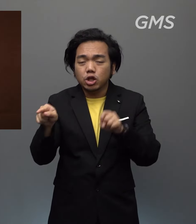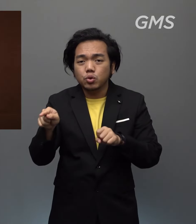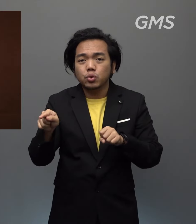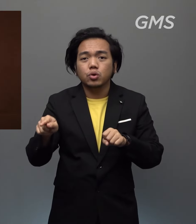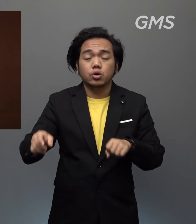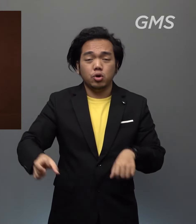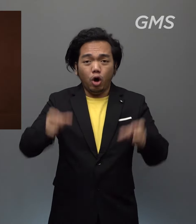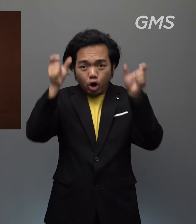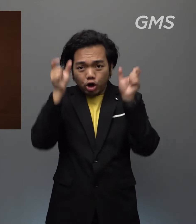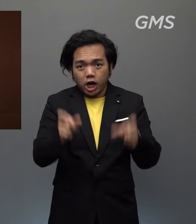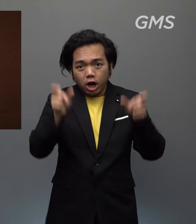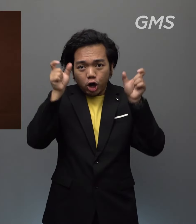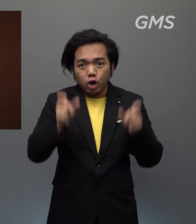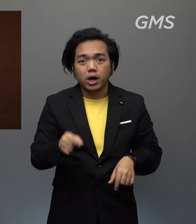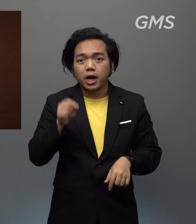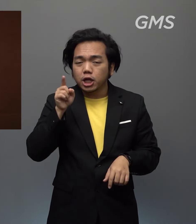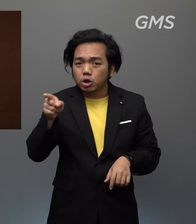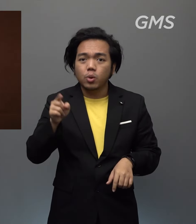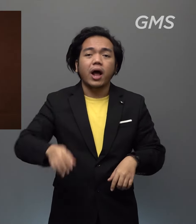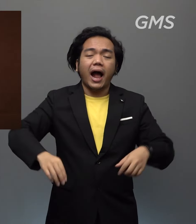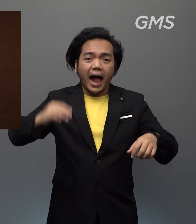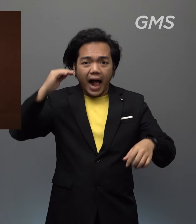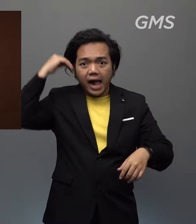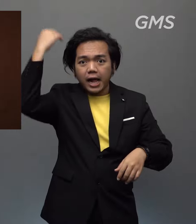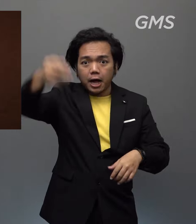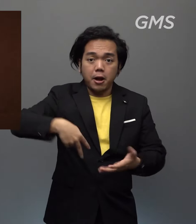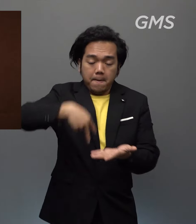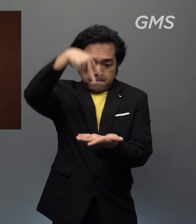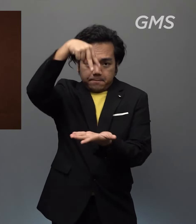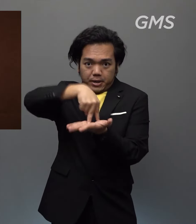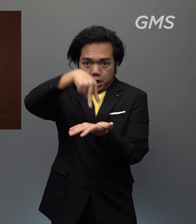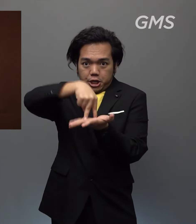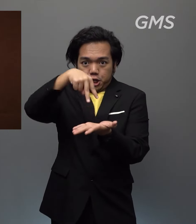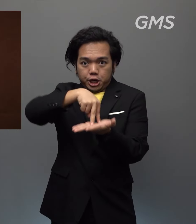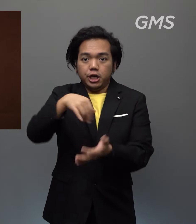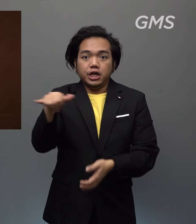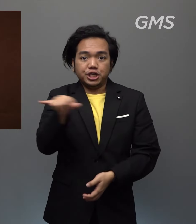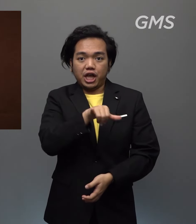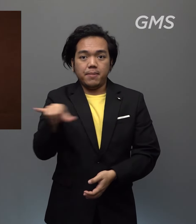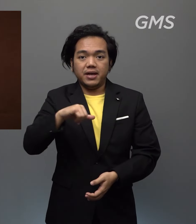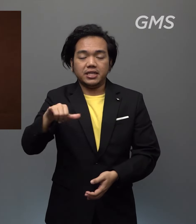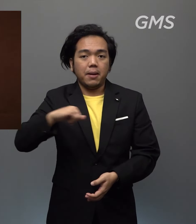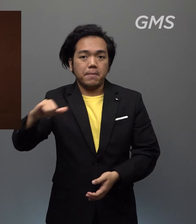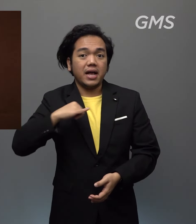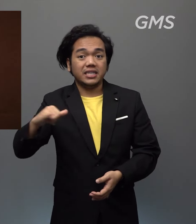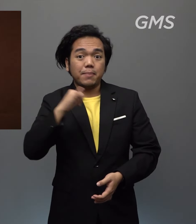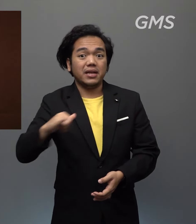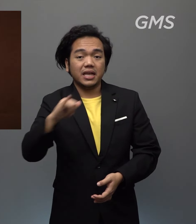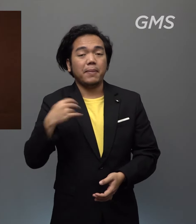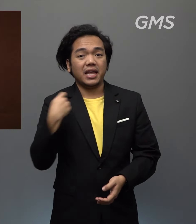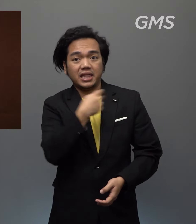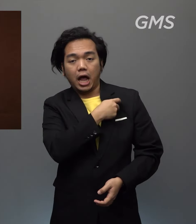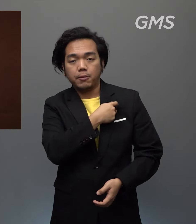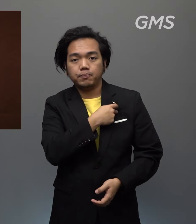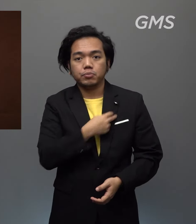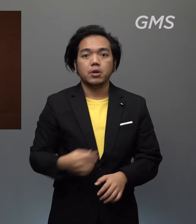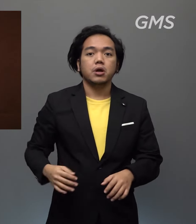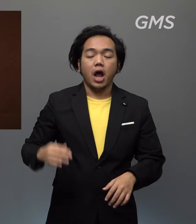akan berdiri bersama dengan kita, akan menguatkan kita, akan memperhatikan dan menopang